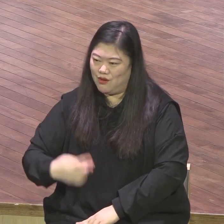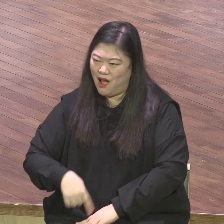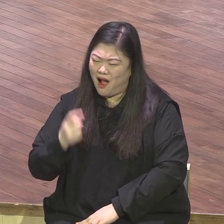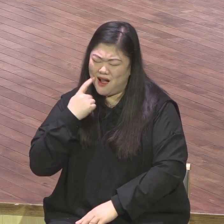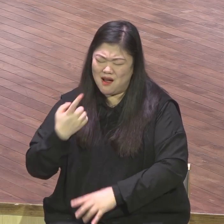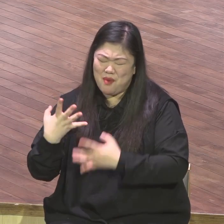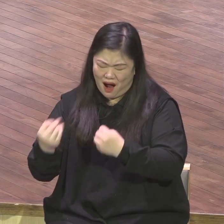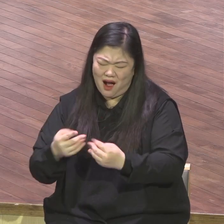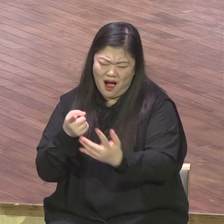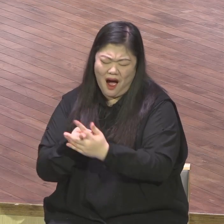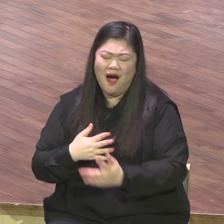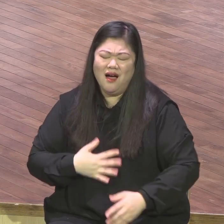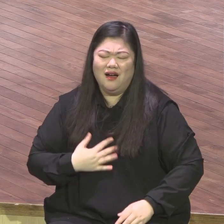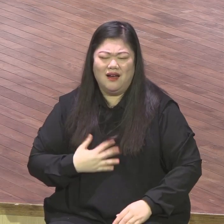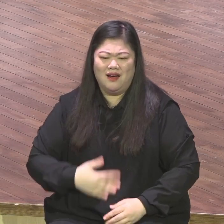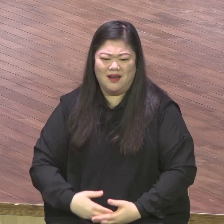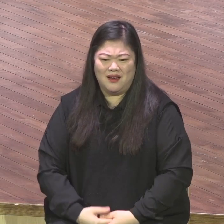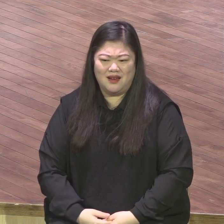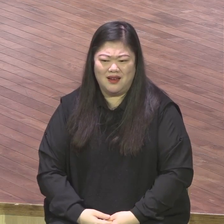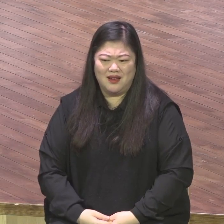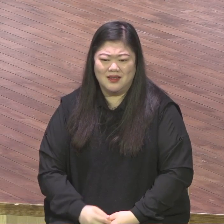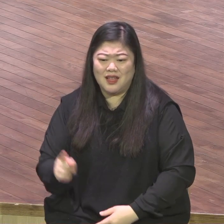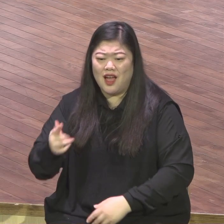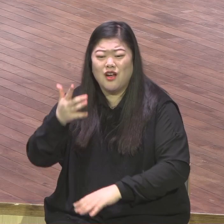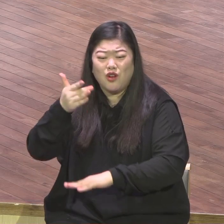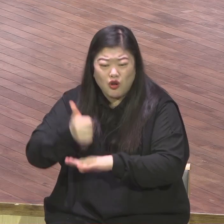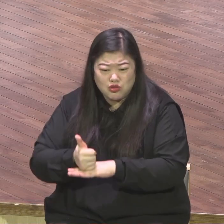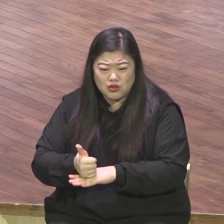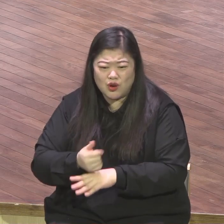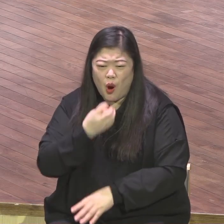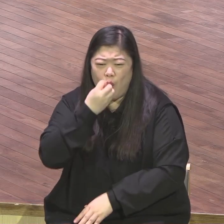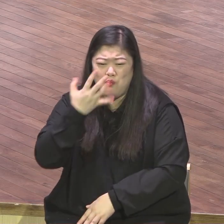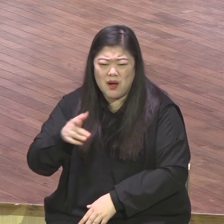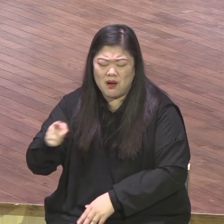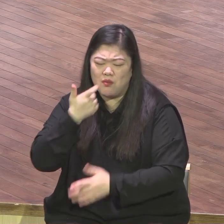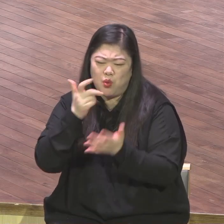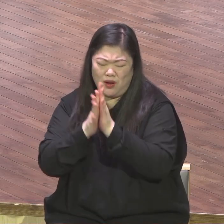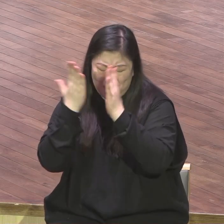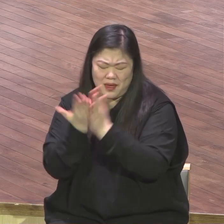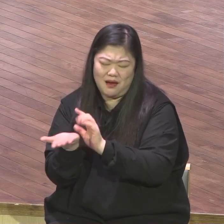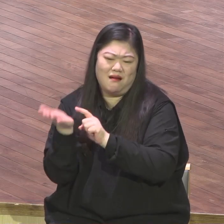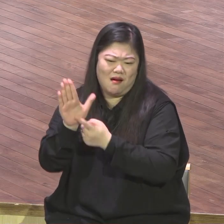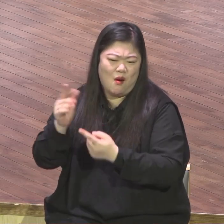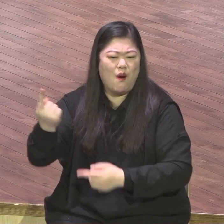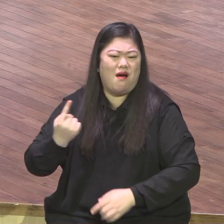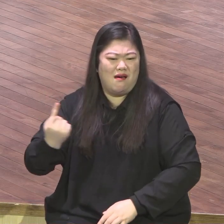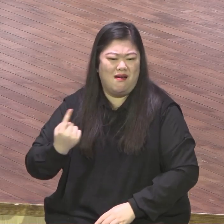가르친다 이거 아무리 말해도 뭐 회개할 기회를 몇 번 줘도 안 들었잖아요.